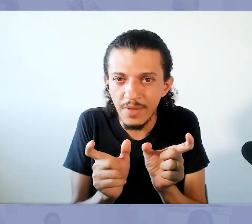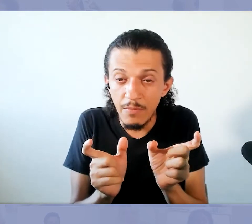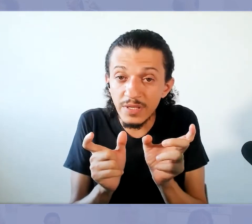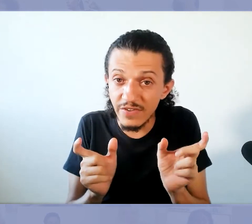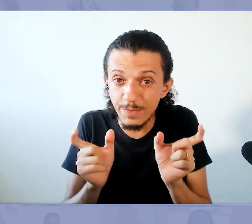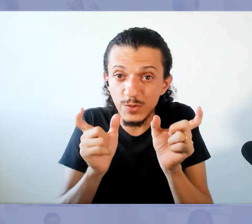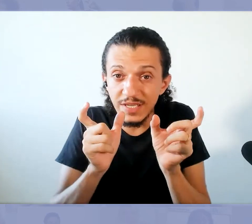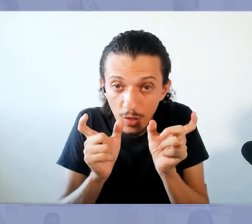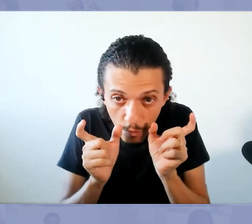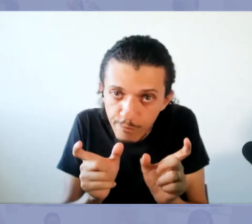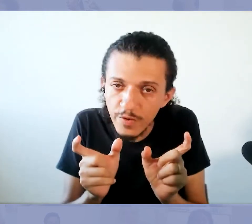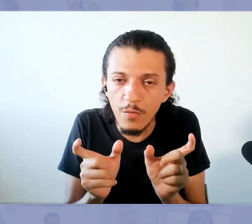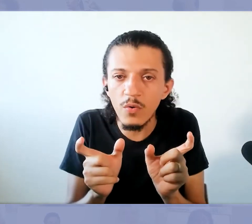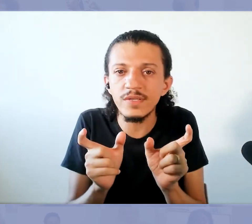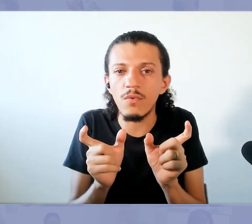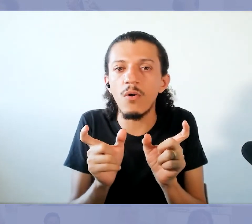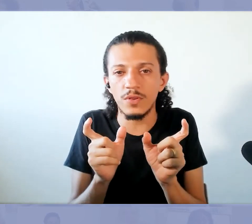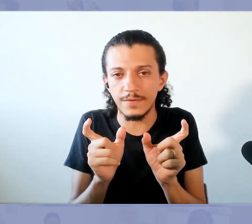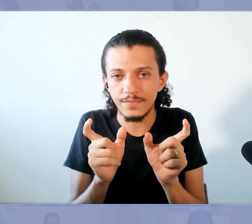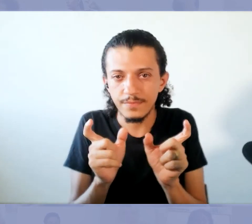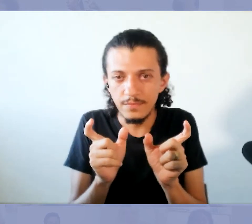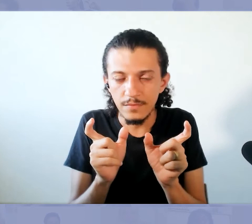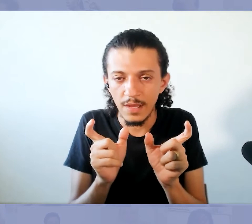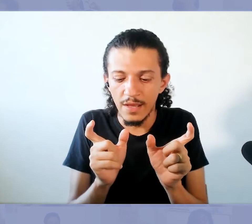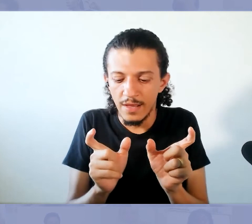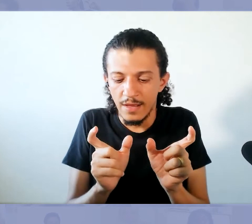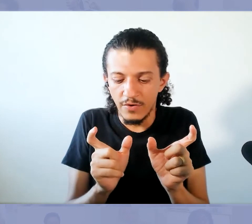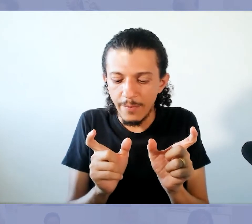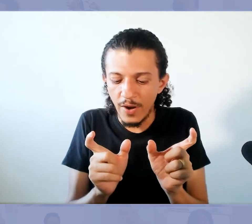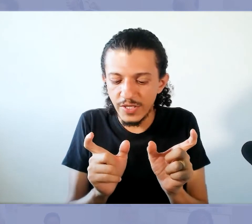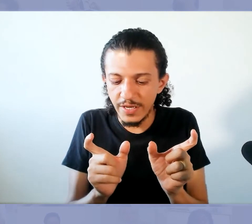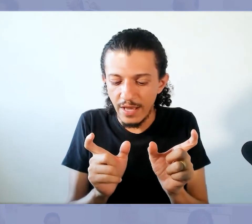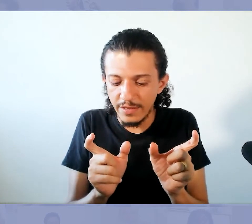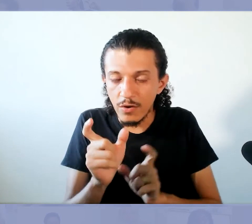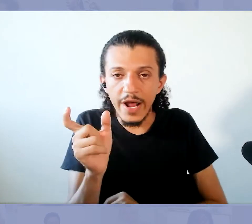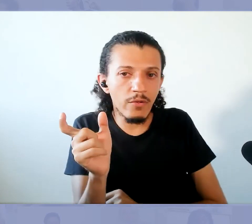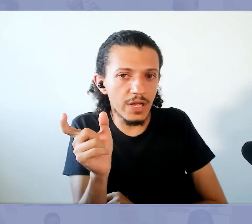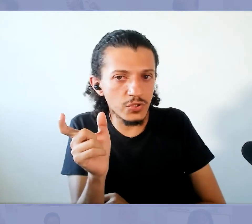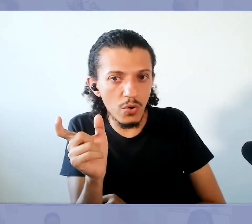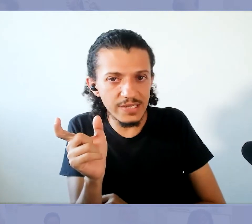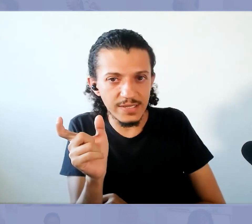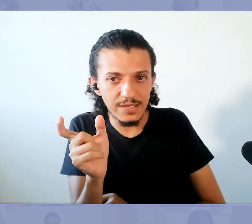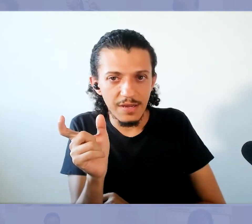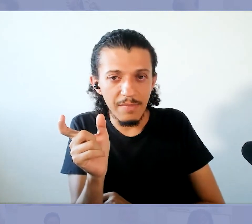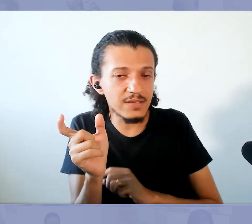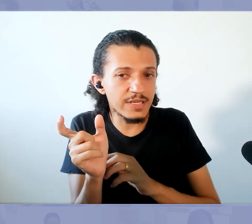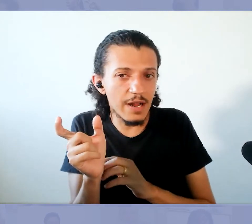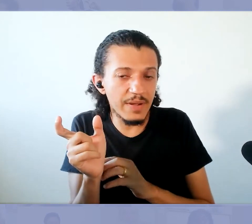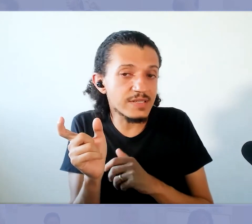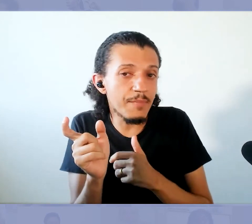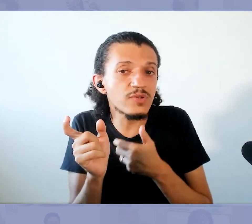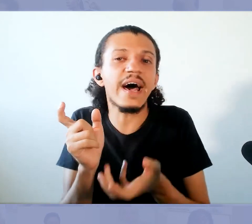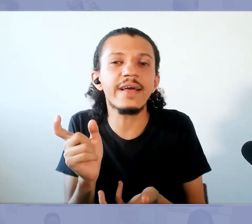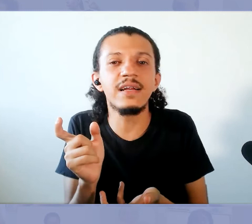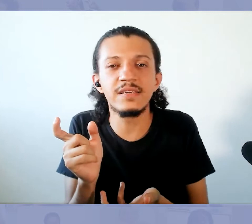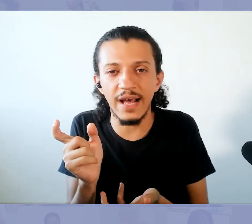conectadas. Muitas vezes as pessoas até confundem uma coisa com a outra. Você pode decorar um tanto de coisas, mas não necessariamente